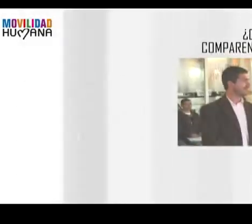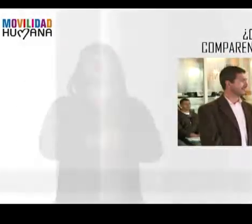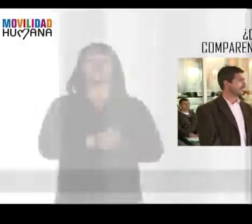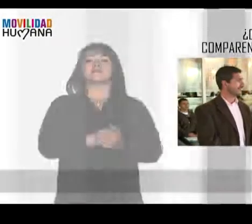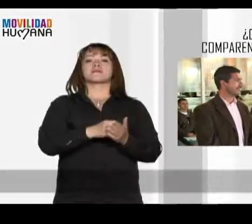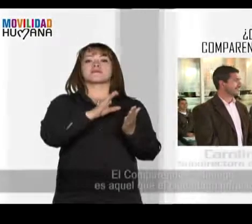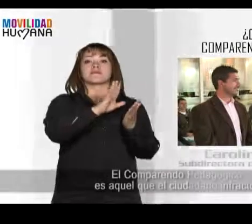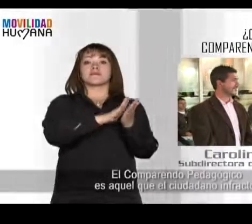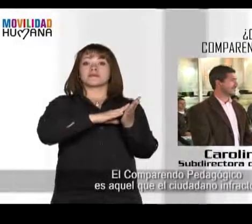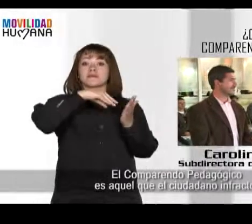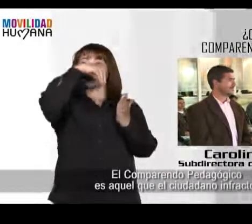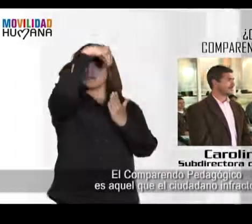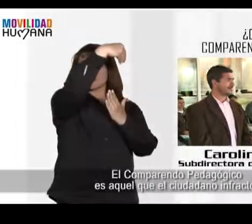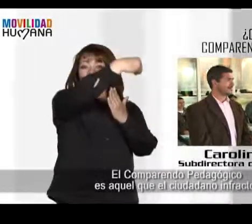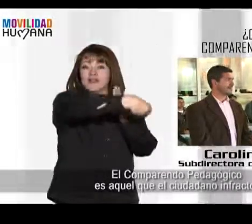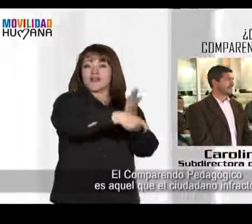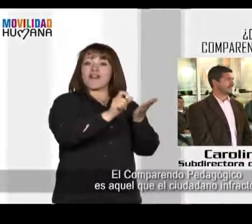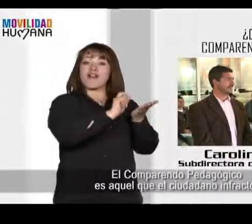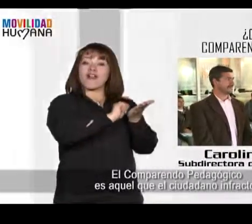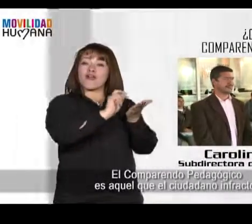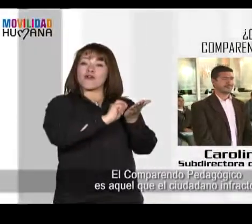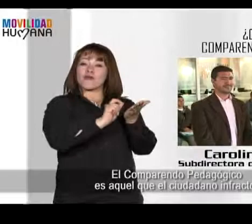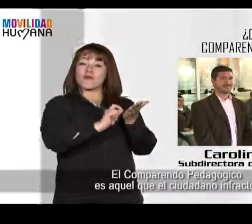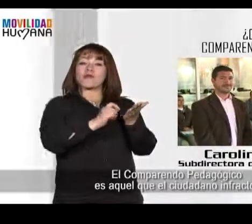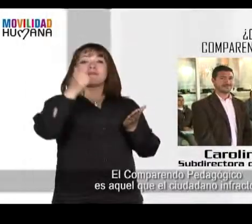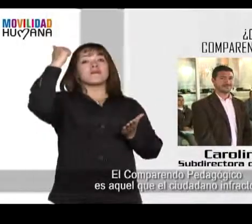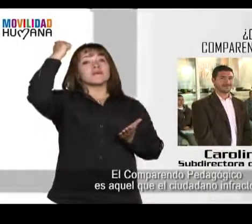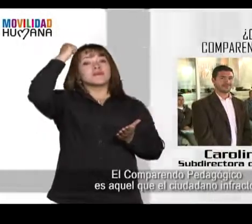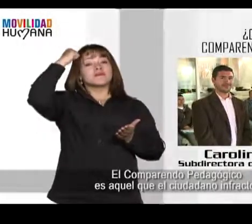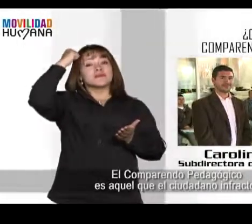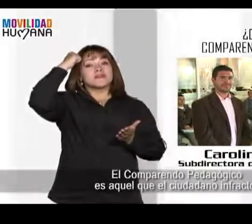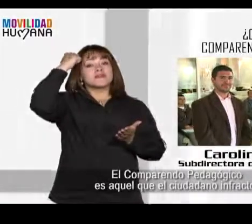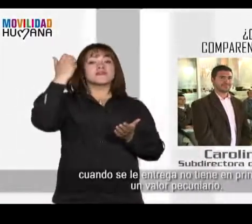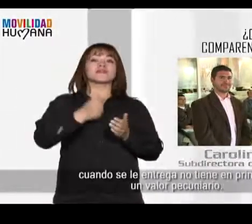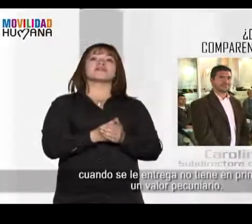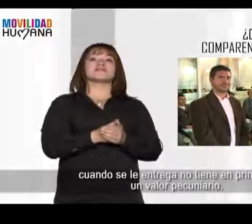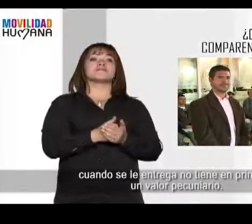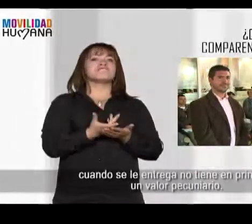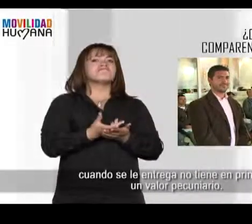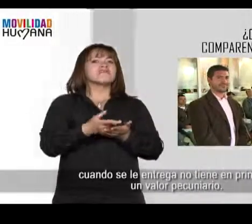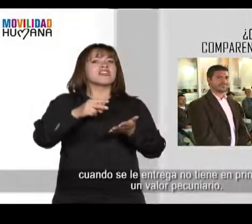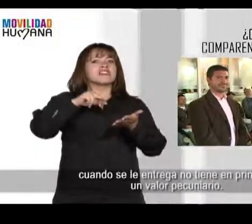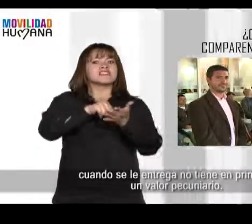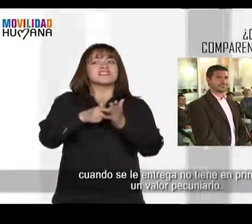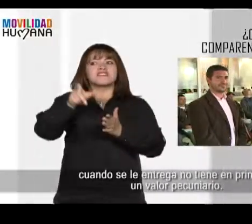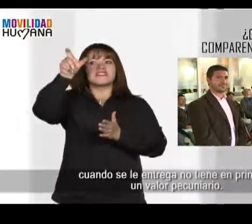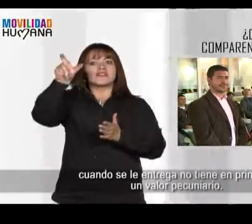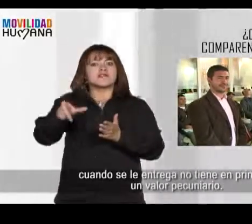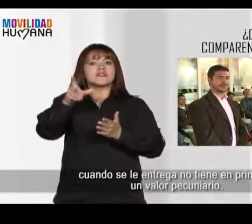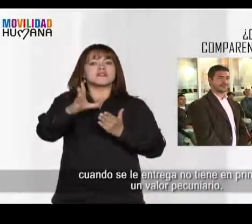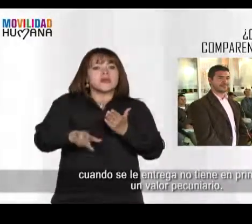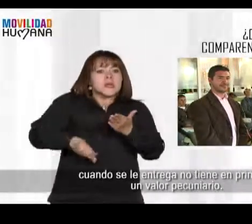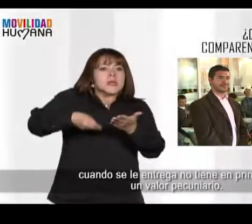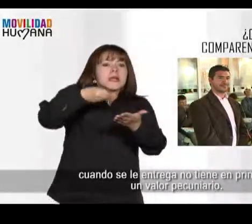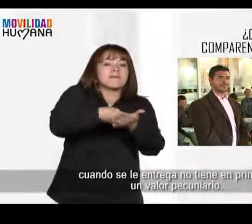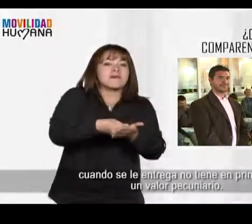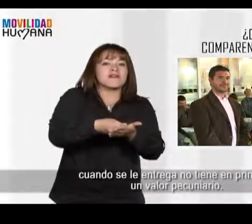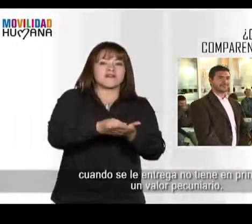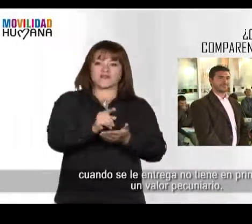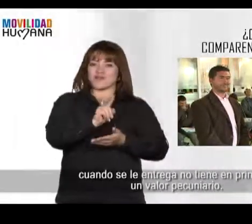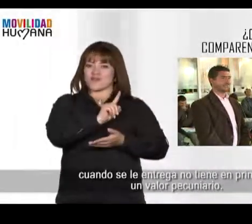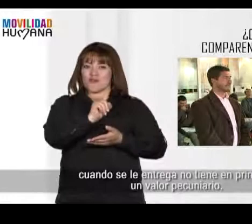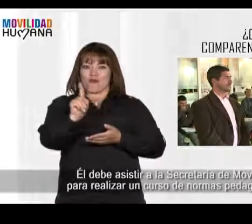El comparendo pedagógico es aquel en el que el ciudadano infractor, cuando se le entrega, no tiene en principio un